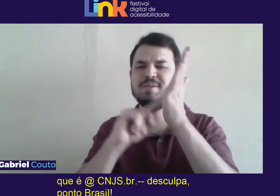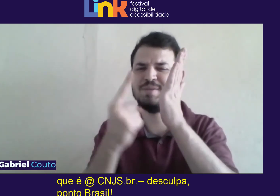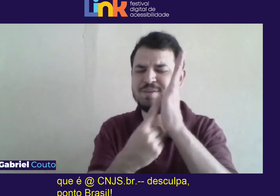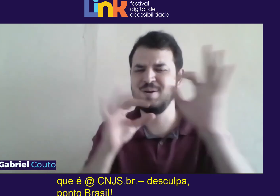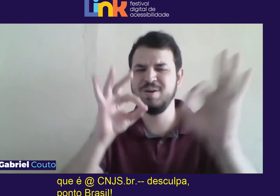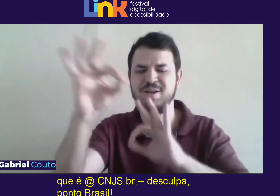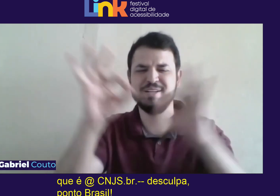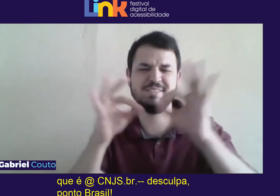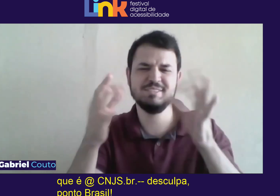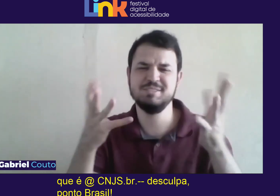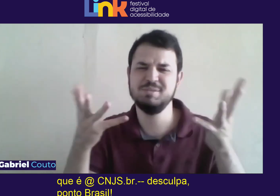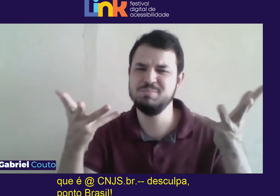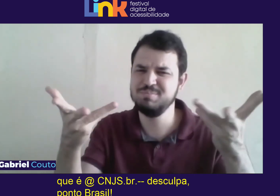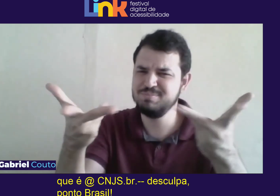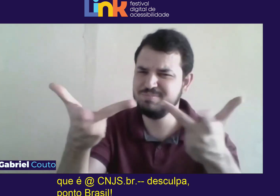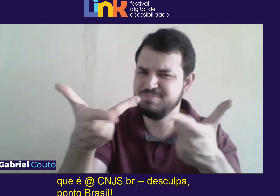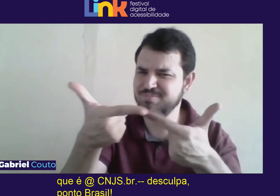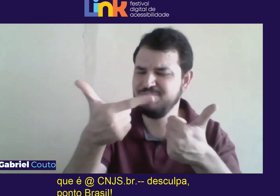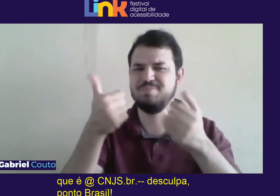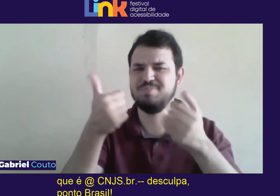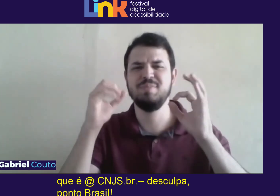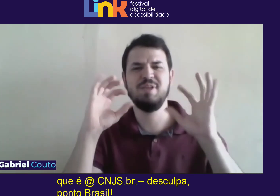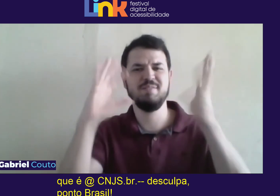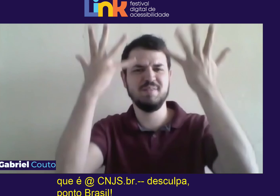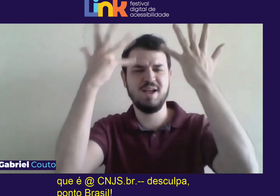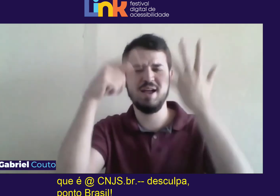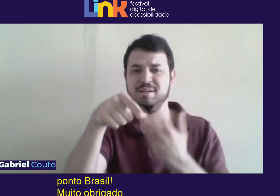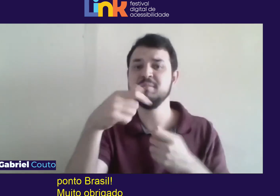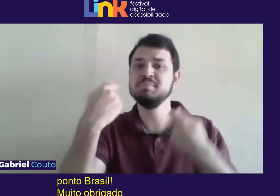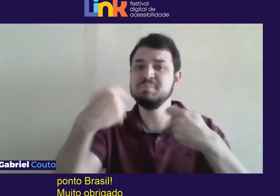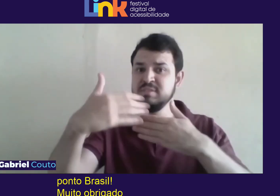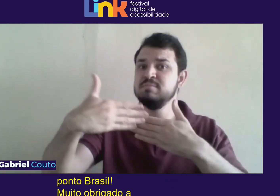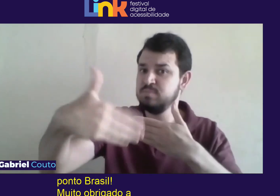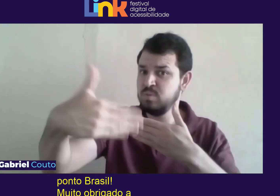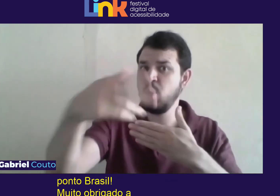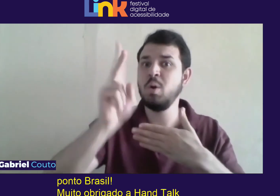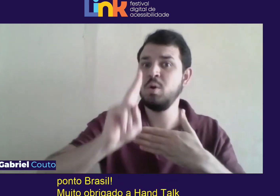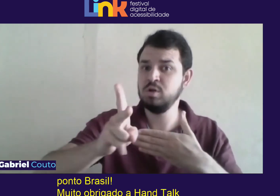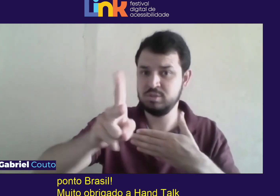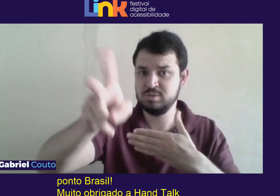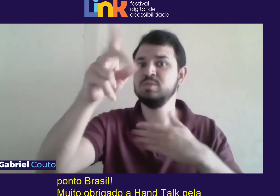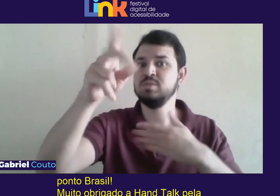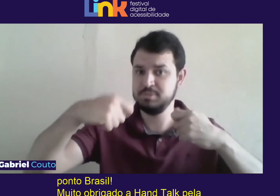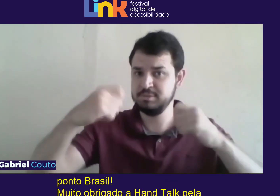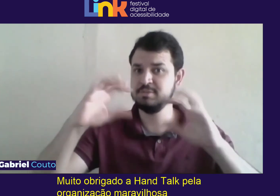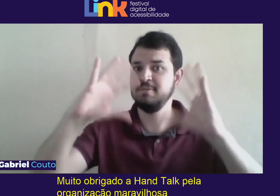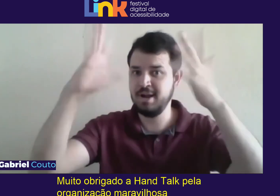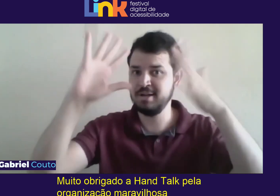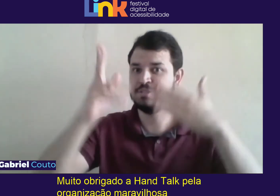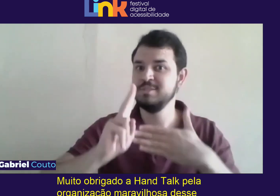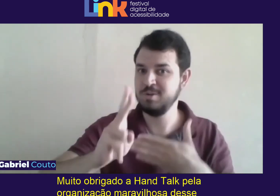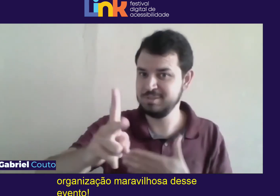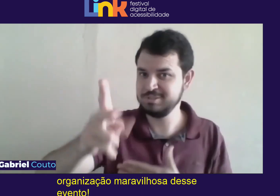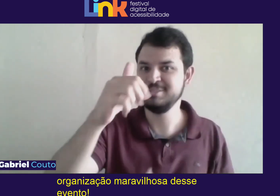Muito obrigado à Renditalk pela organização maravilhosa desse evento e espero que vocês continuem. É um